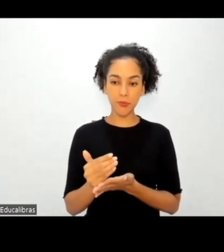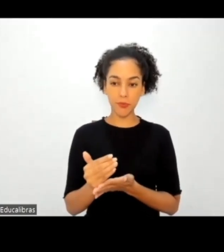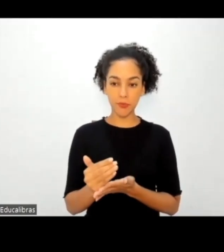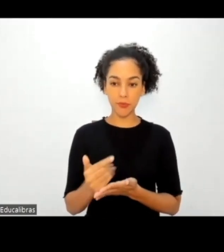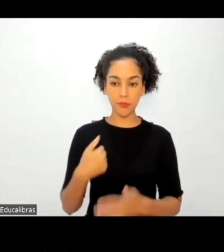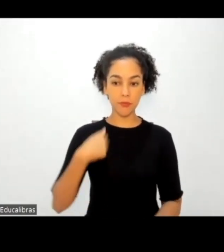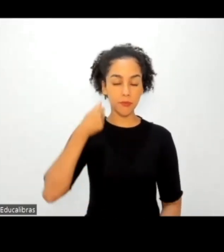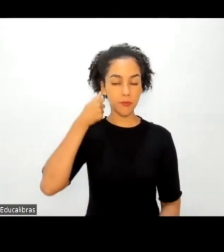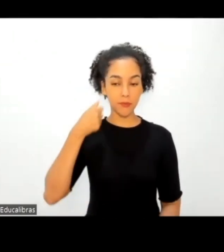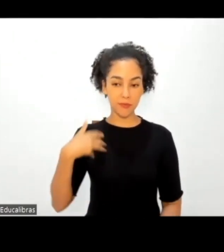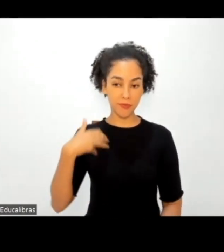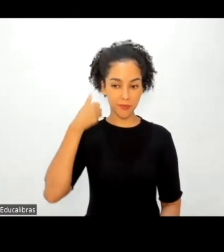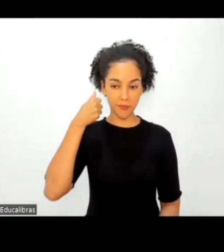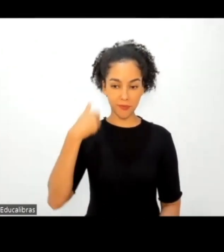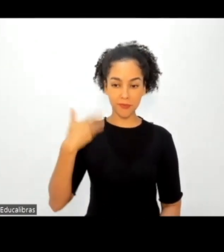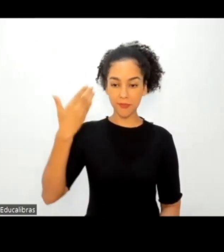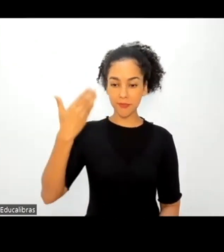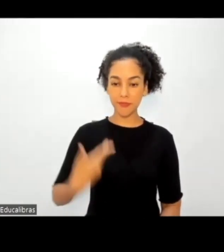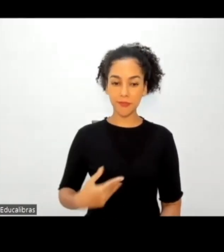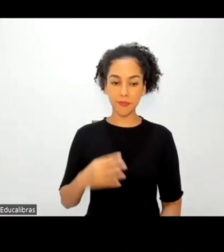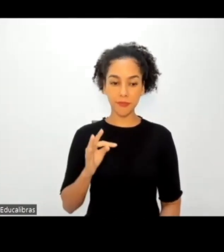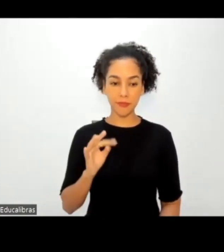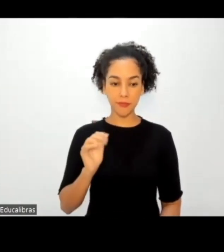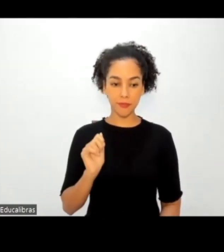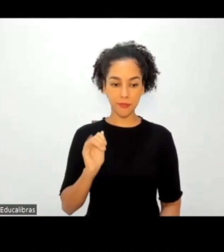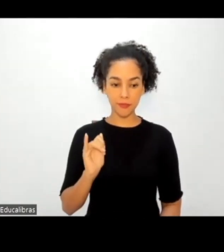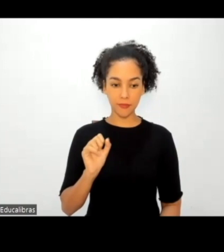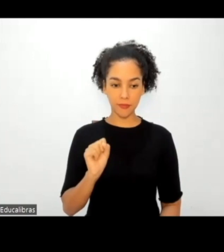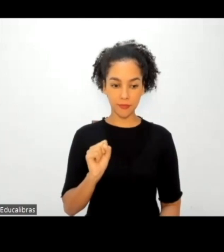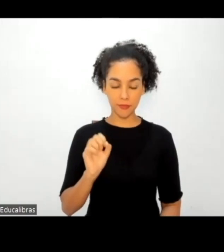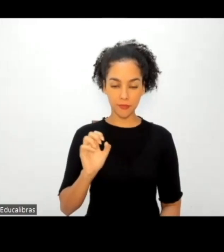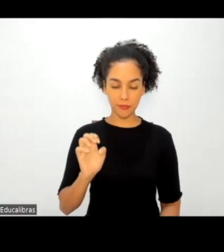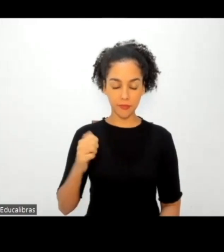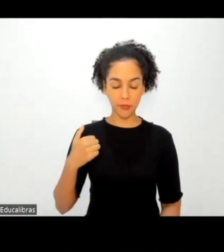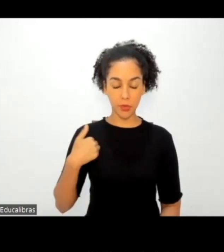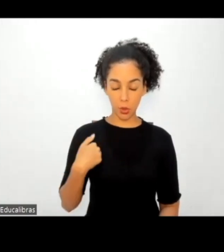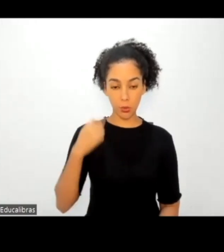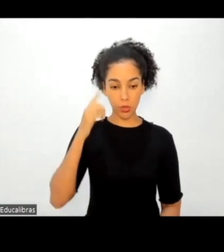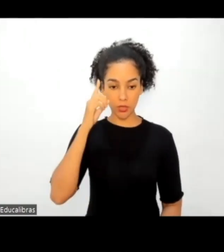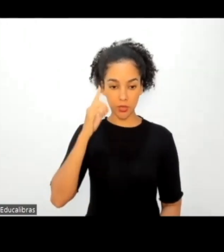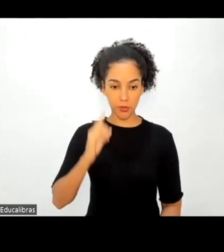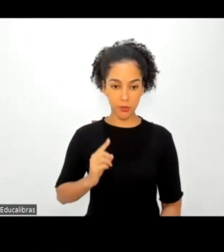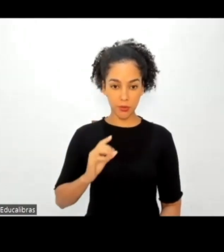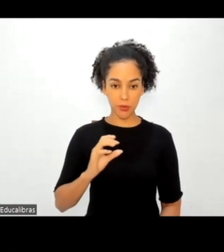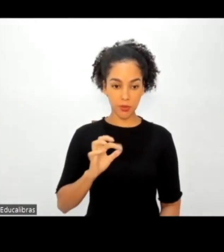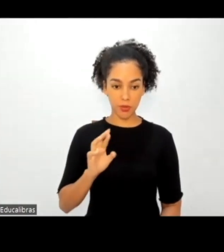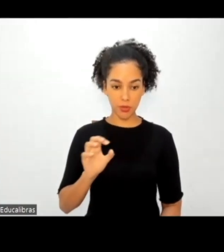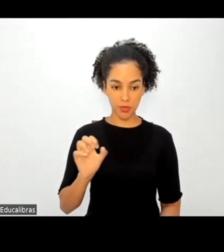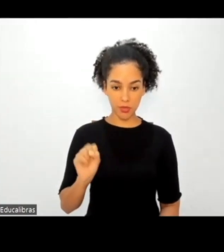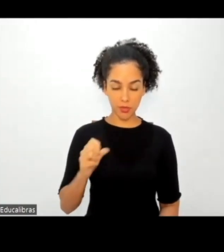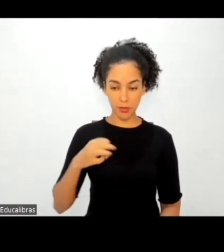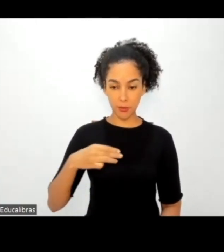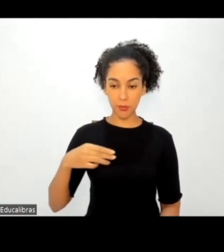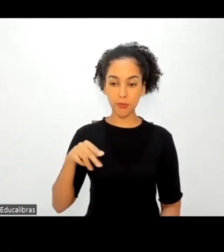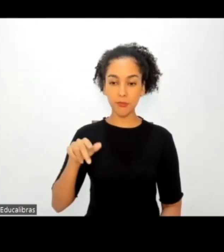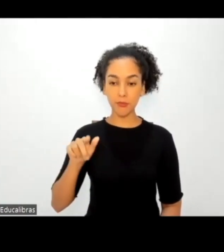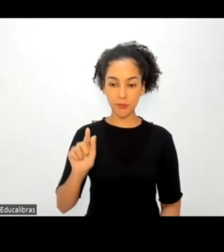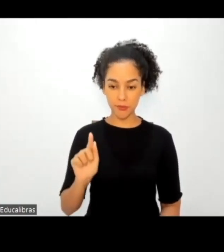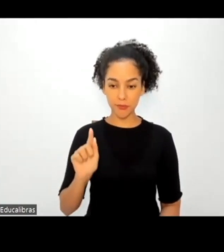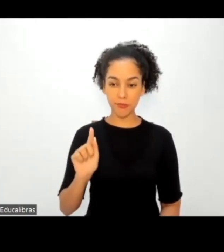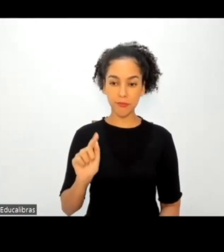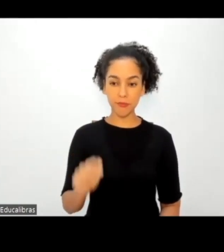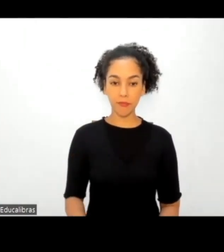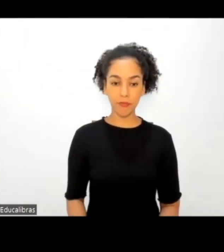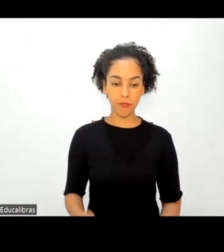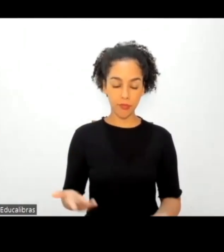minha audiodescrição. Eu sou a Thaís, né? Atualmente compõe a diretoria do CREAS MG, né? Na atual